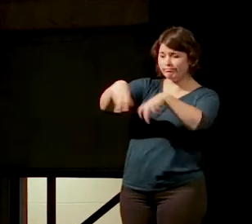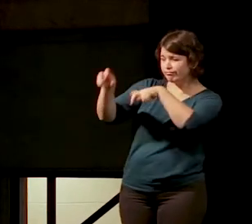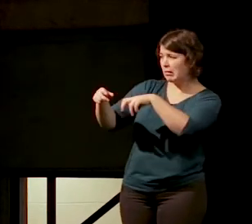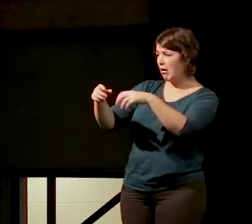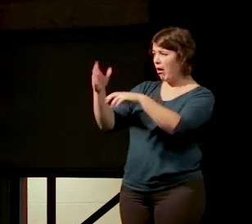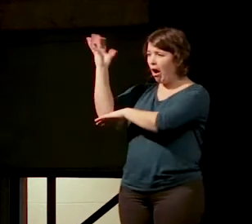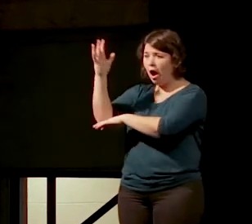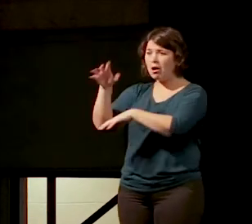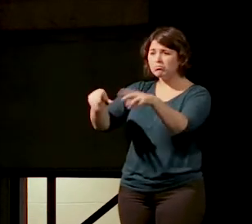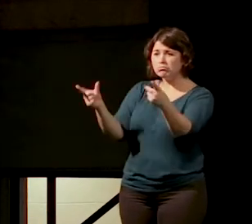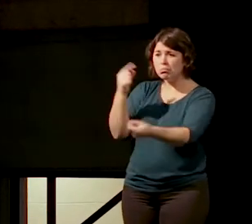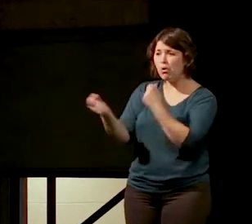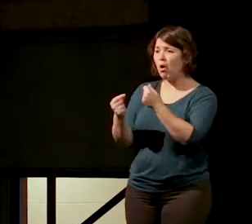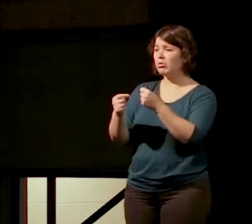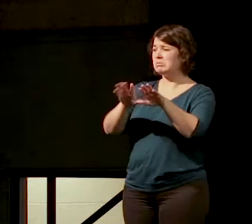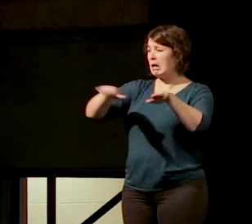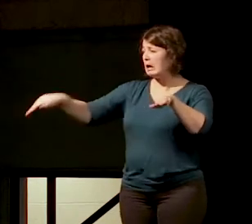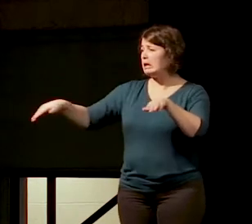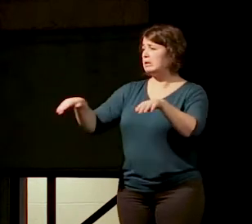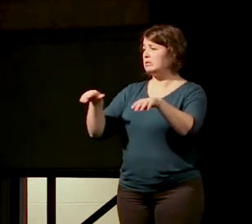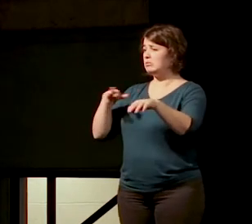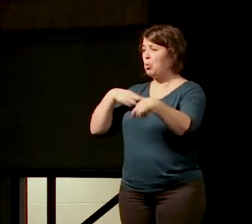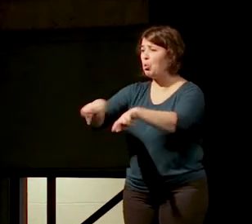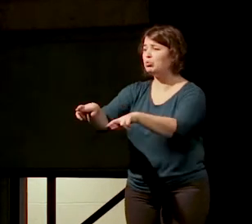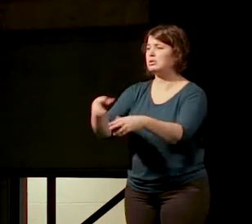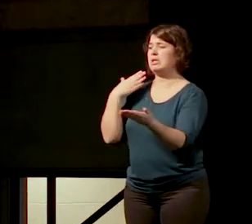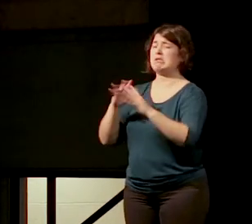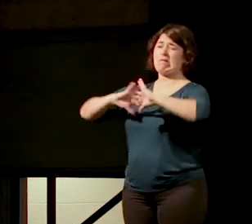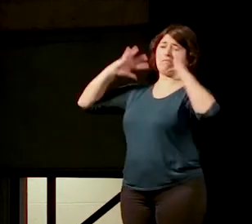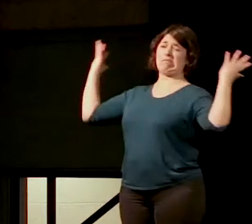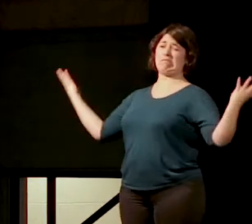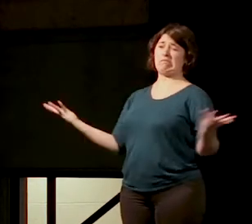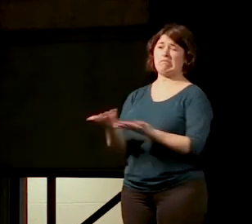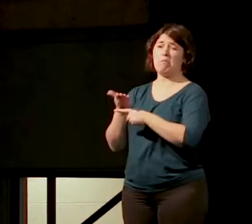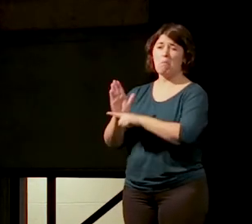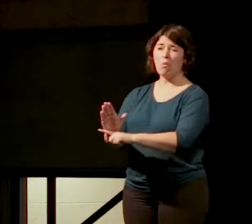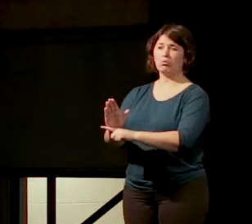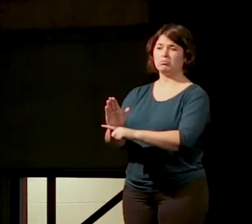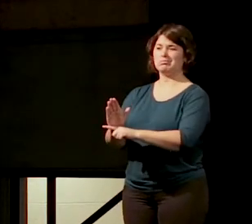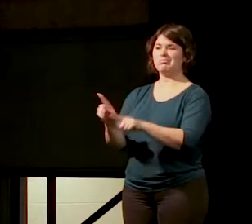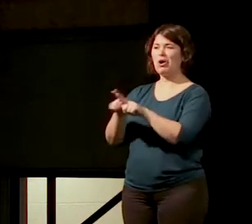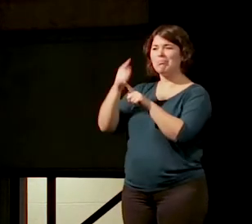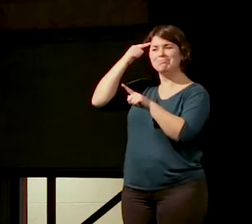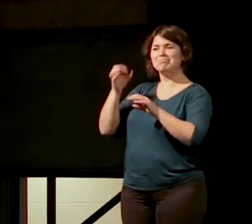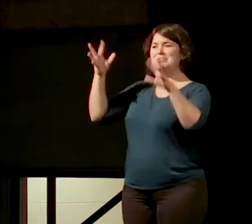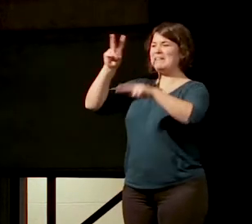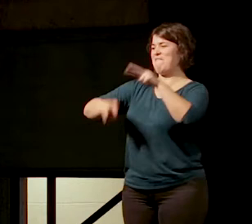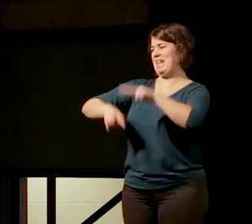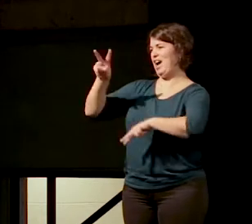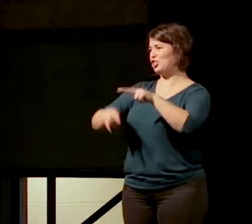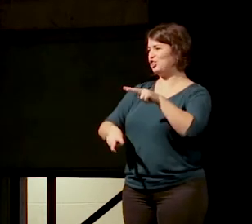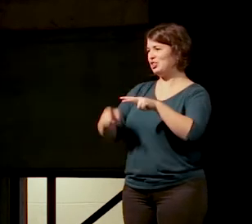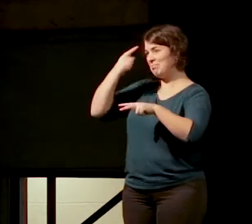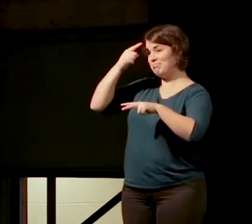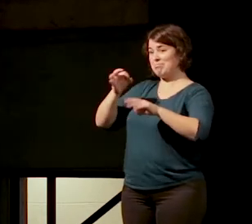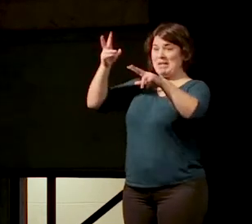architecturale, stationnement, circulation, pour moi c'est l'expression d'un tout, l'esprit village. C'est ça,